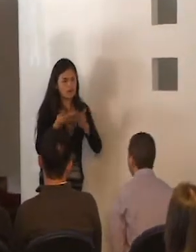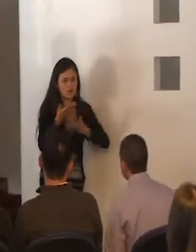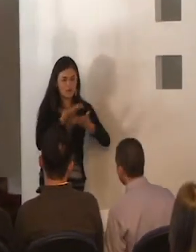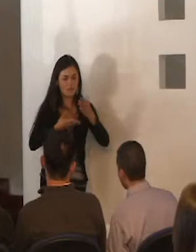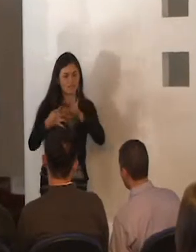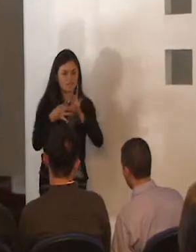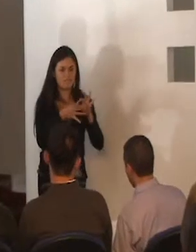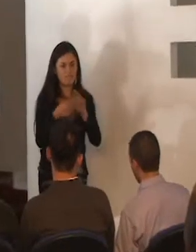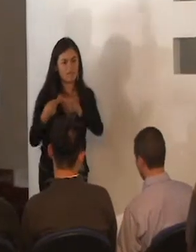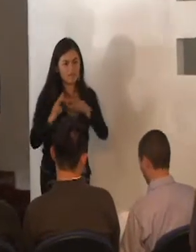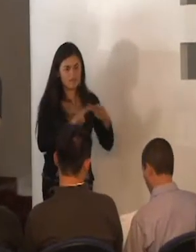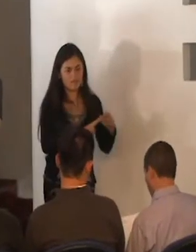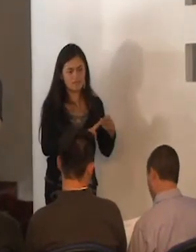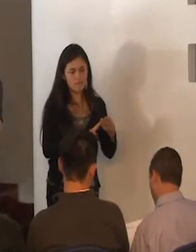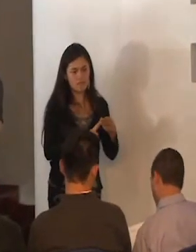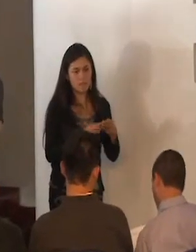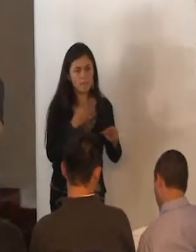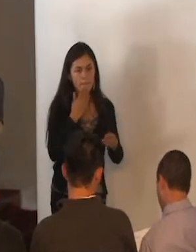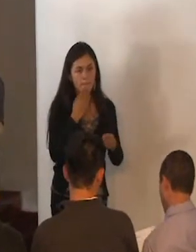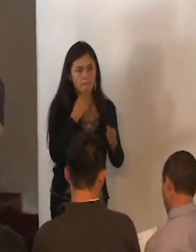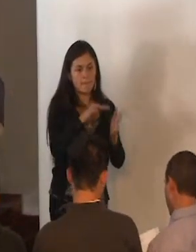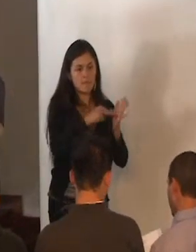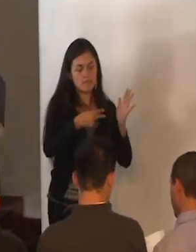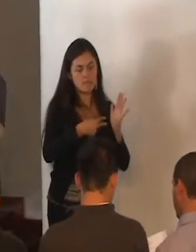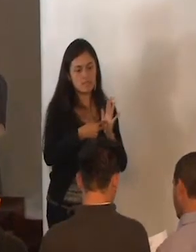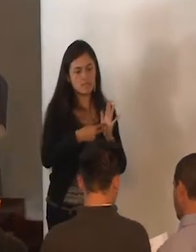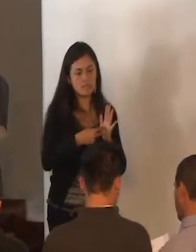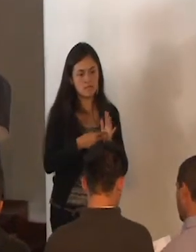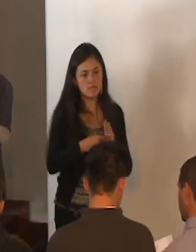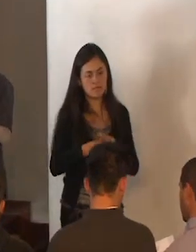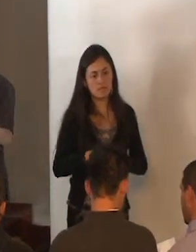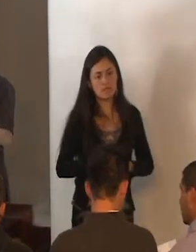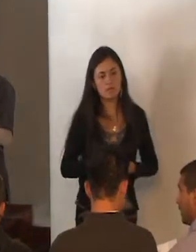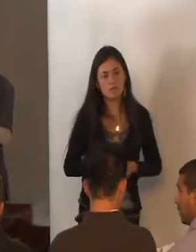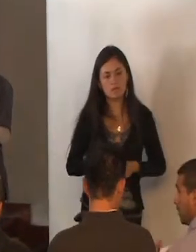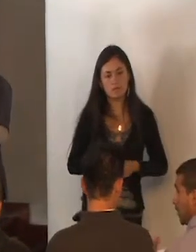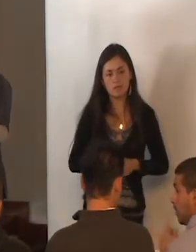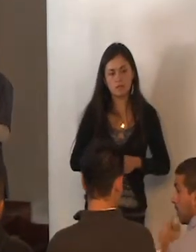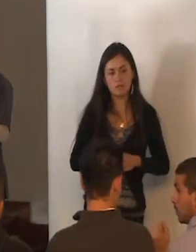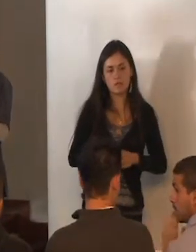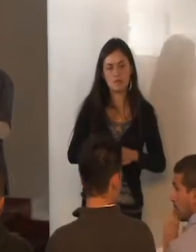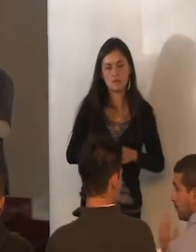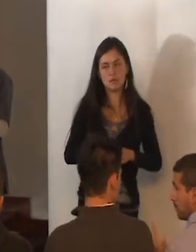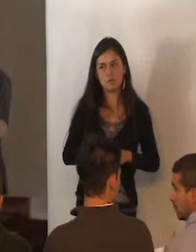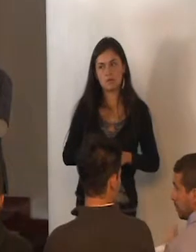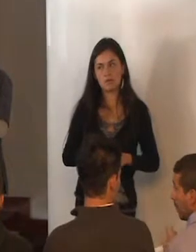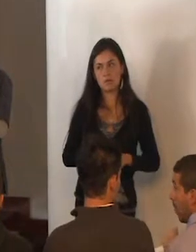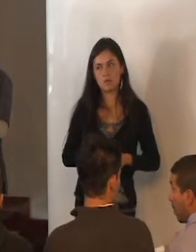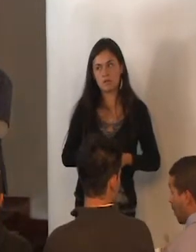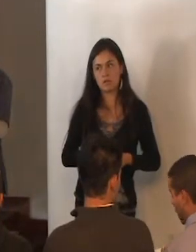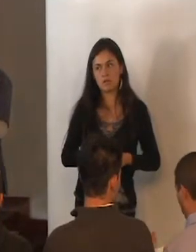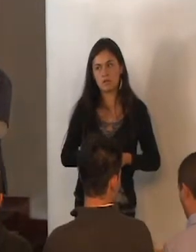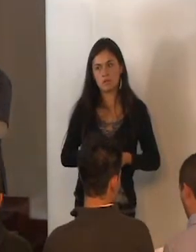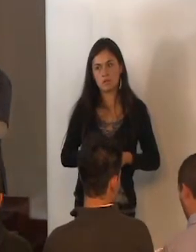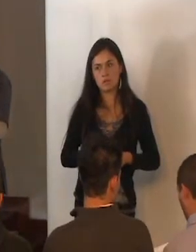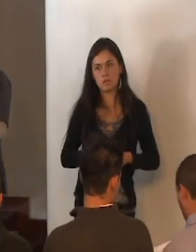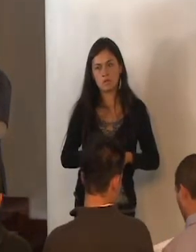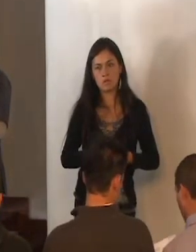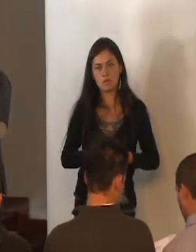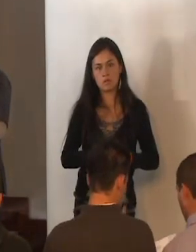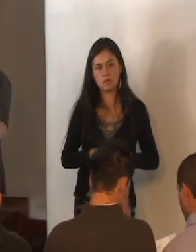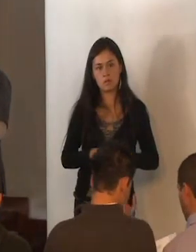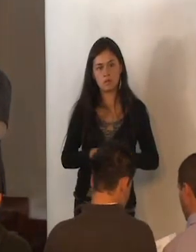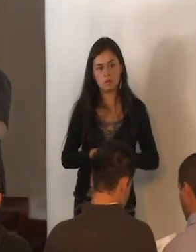interrelaciones, unas conexiones que permiten que esos significados se elaboren con más facilidad. Mientras que el significante